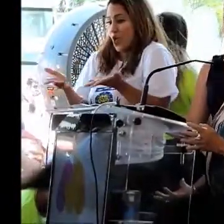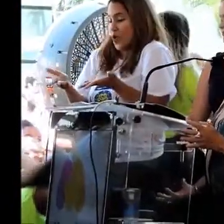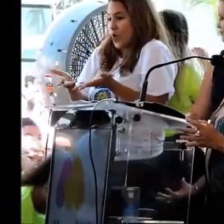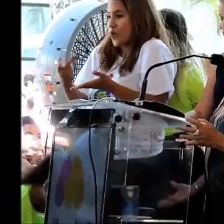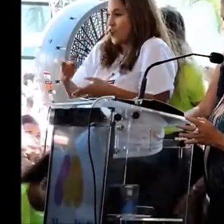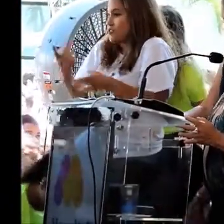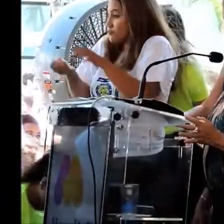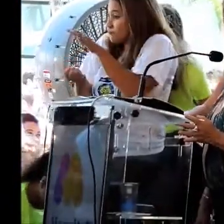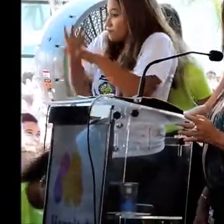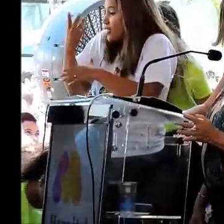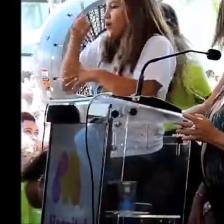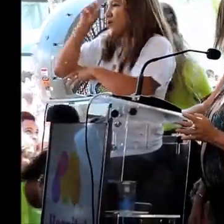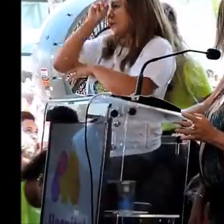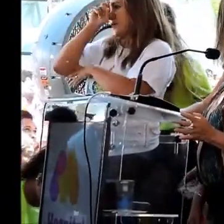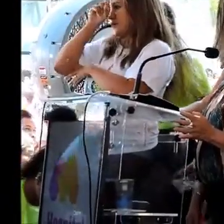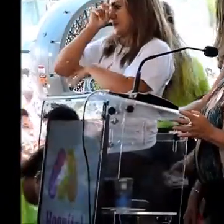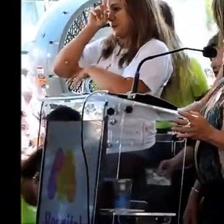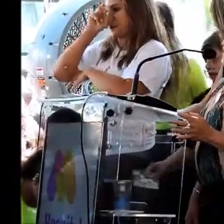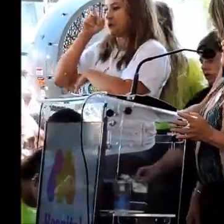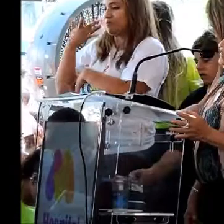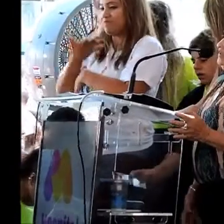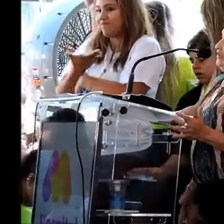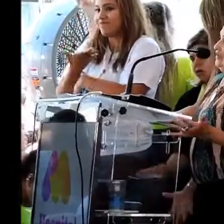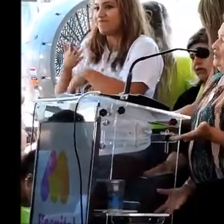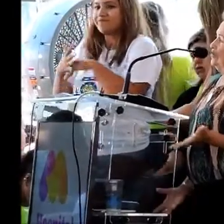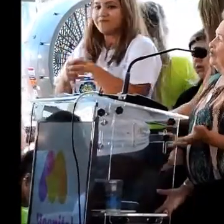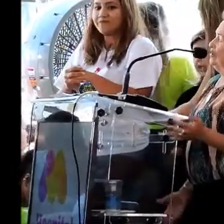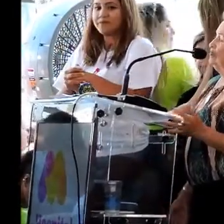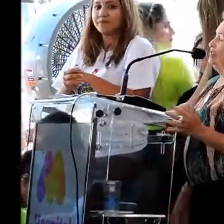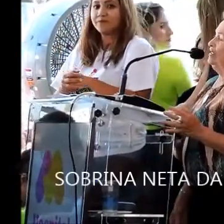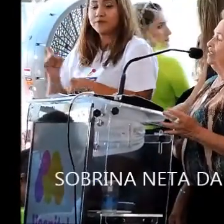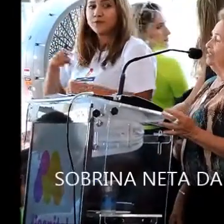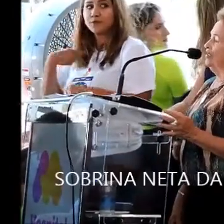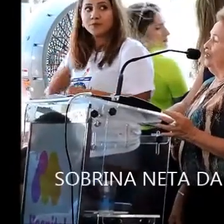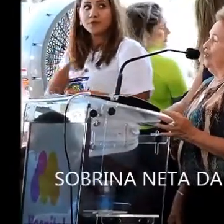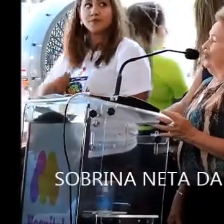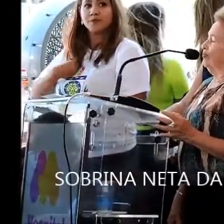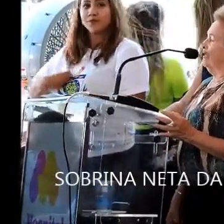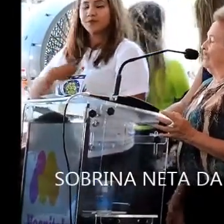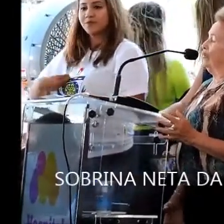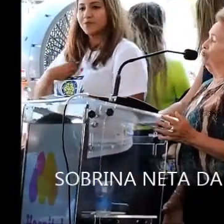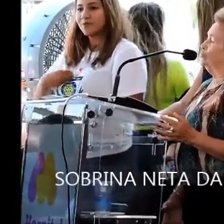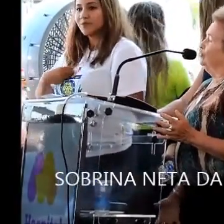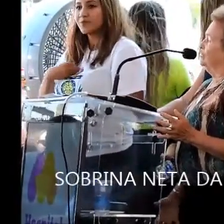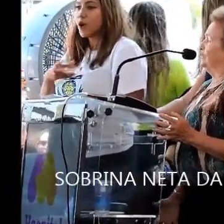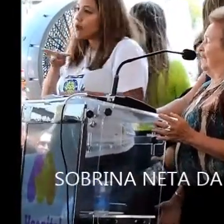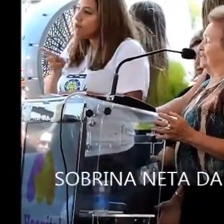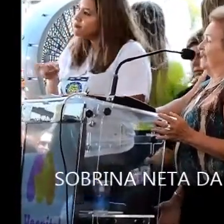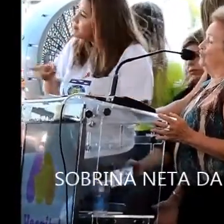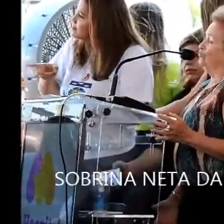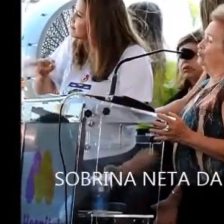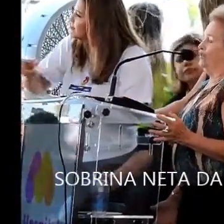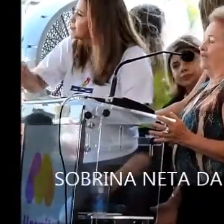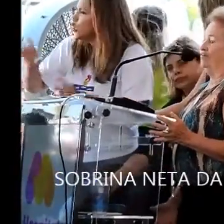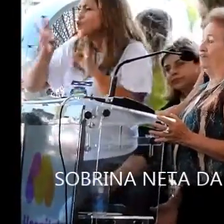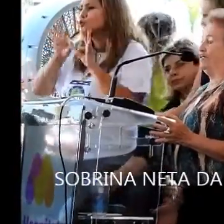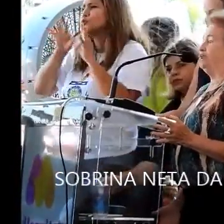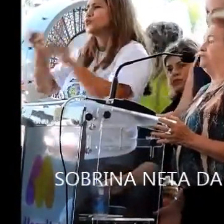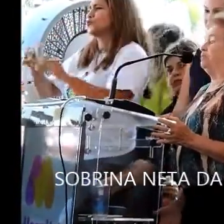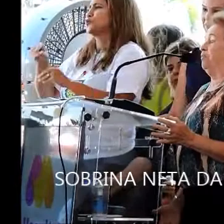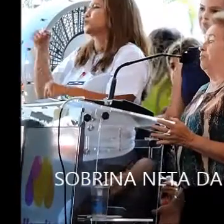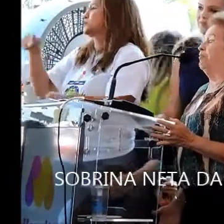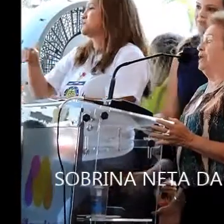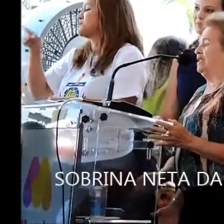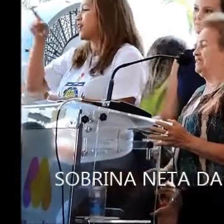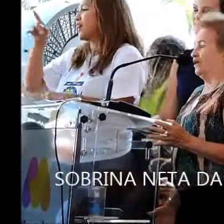A criação desse hospital e estamos aqui para dar continuidade a tudo que ela